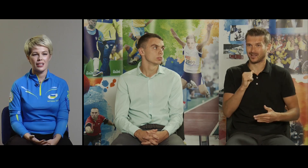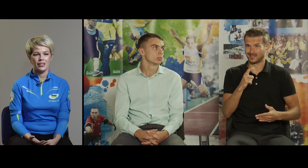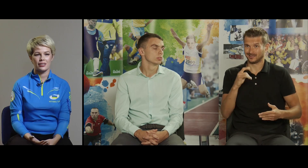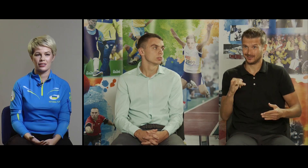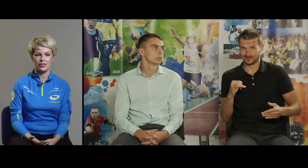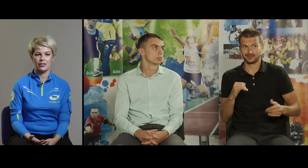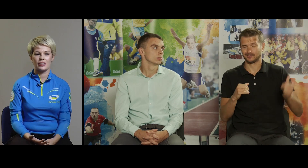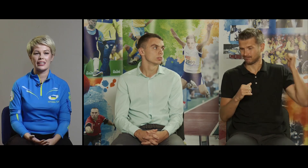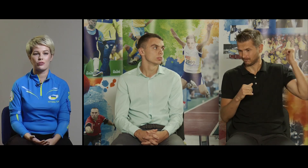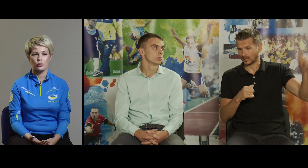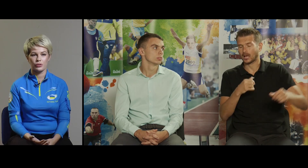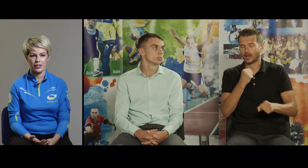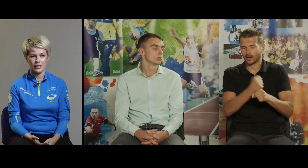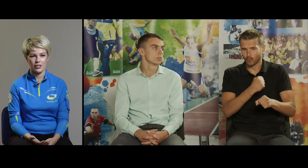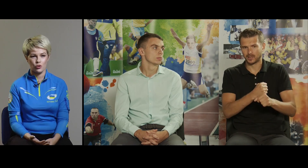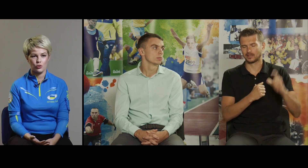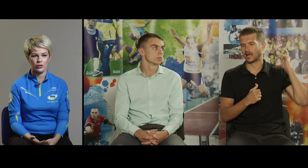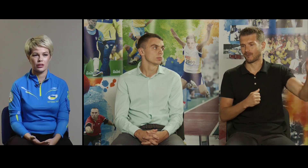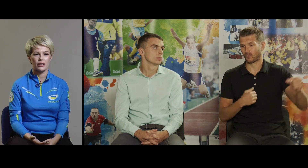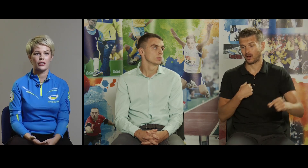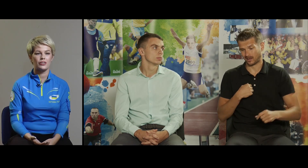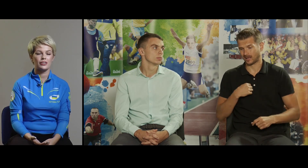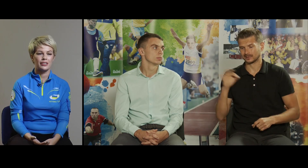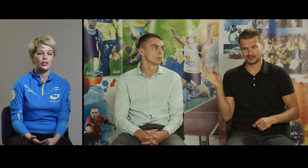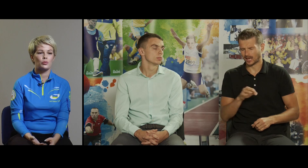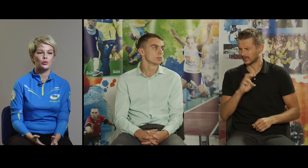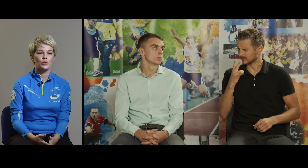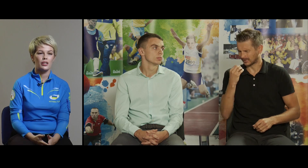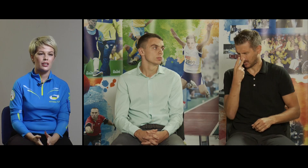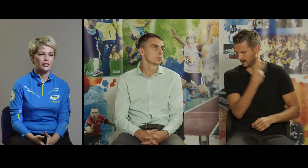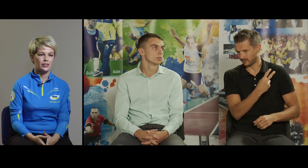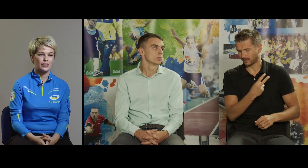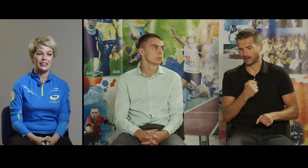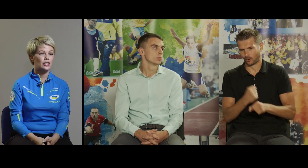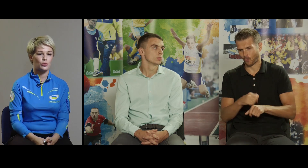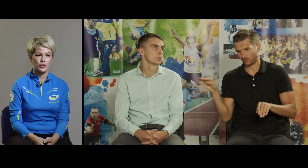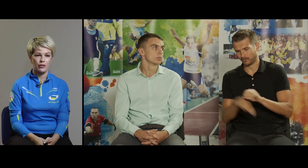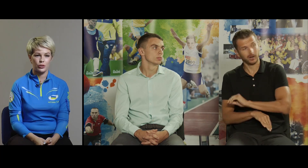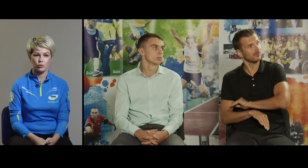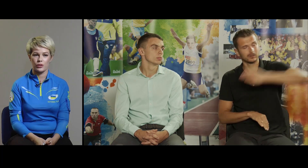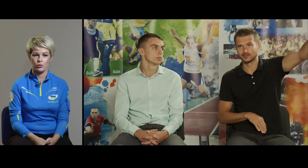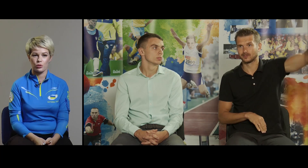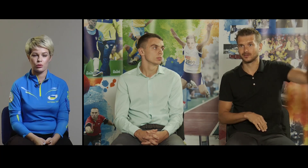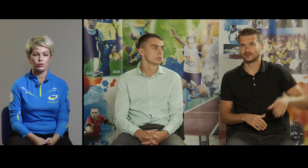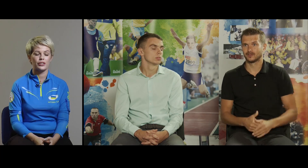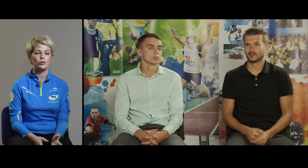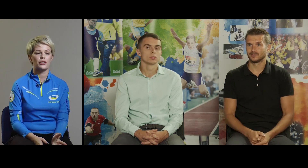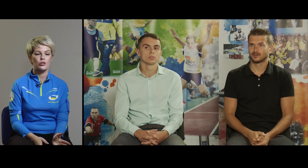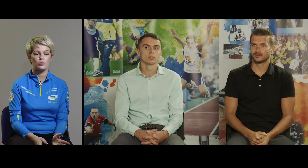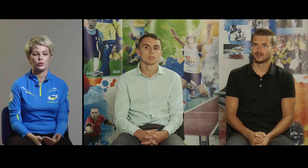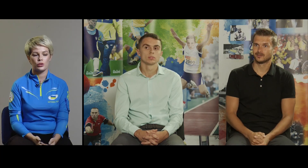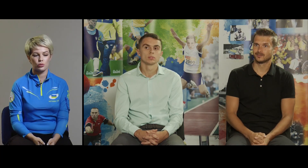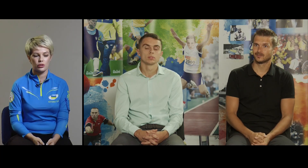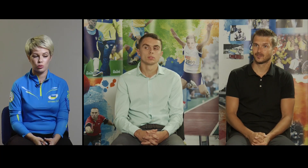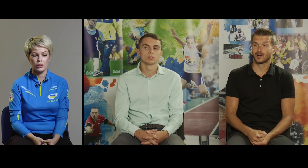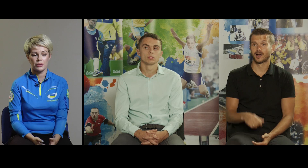гравець на лівому фланзі з іншої сторони, і він, я роблю, не дивлюсь навіть у ліву сторону, я